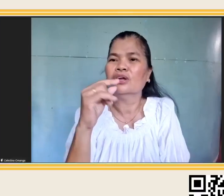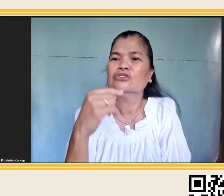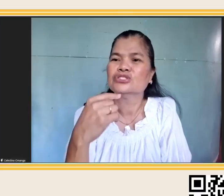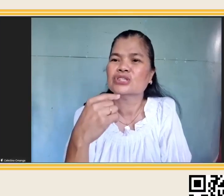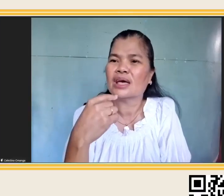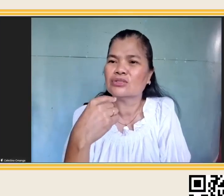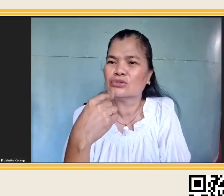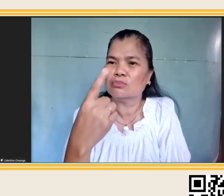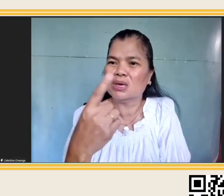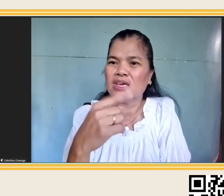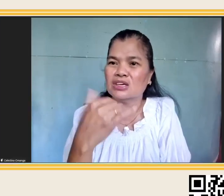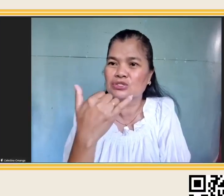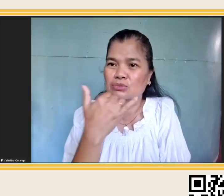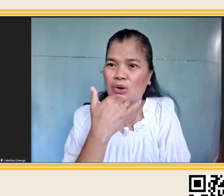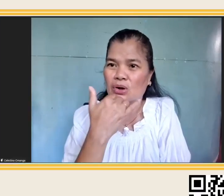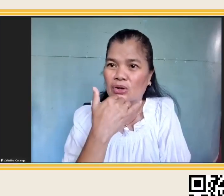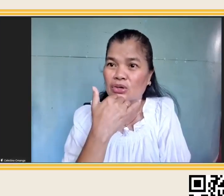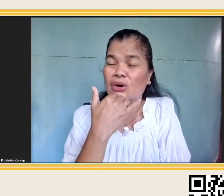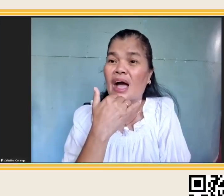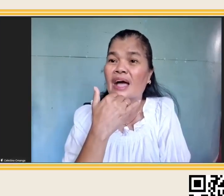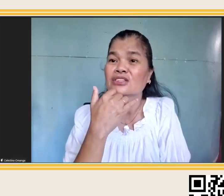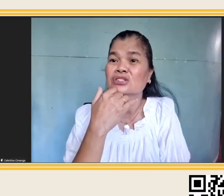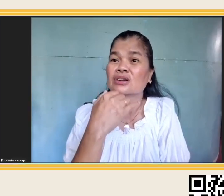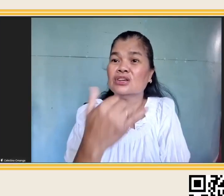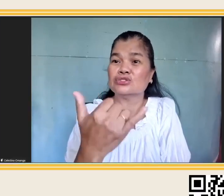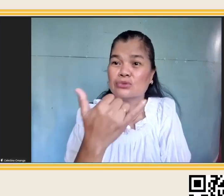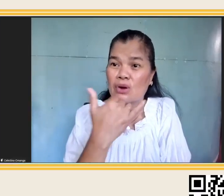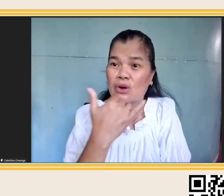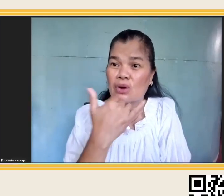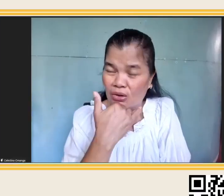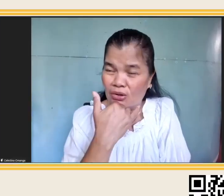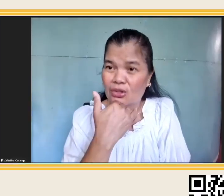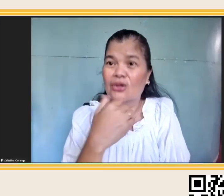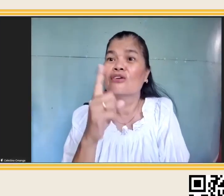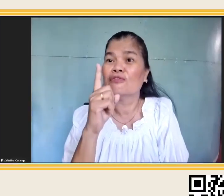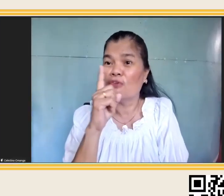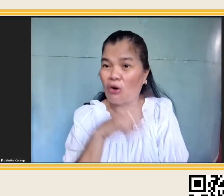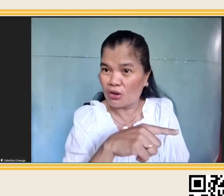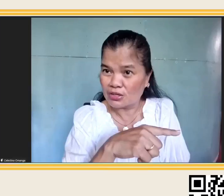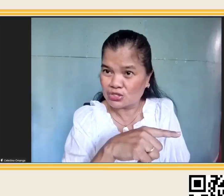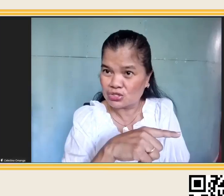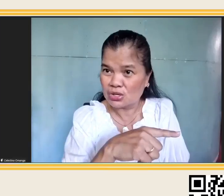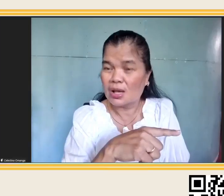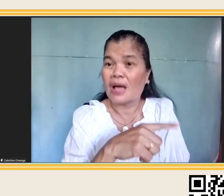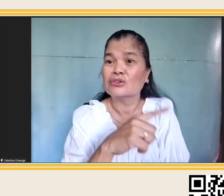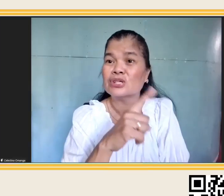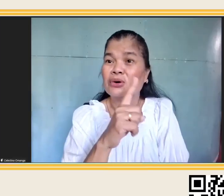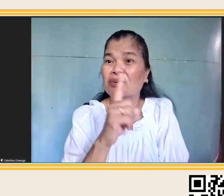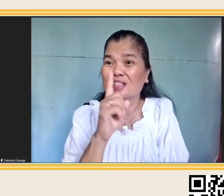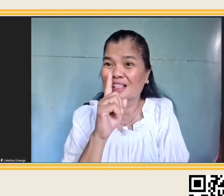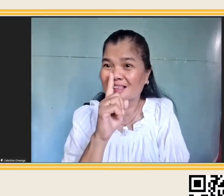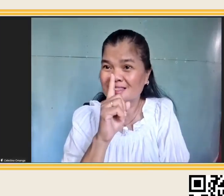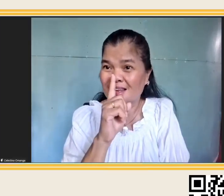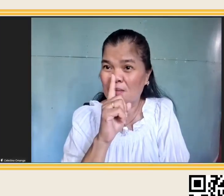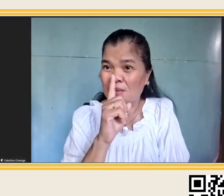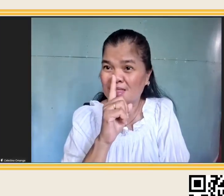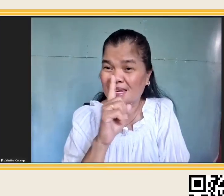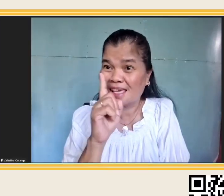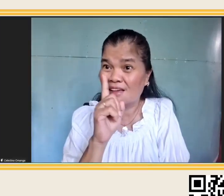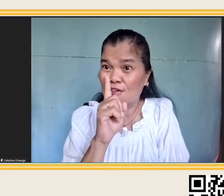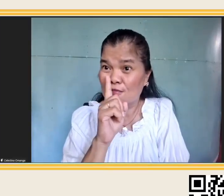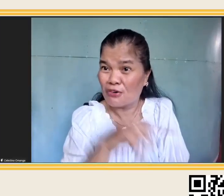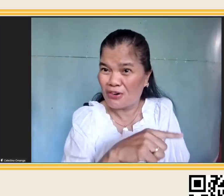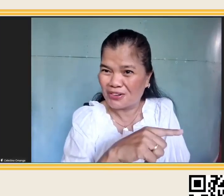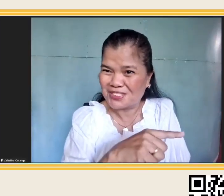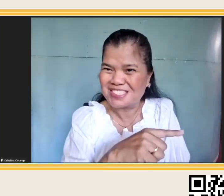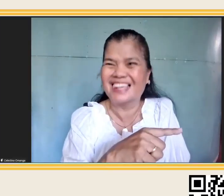the word you said to me is wrong. Your answer is wrong. False. Ano sagot? Sa number